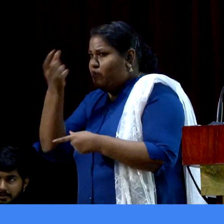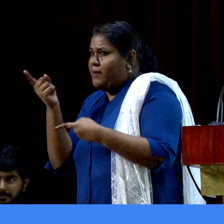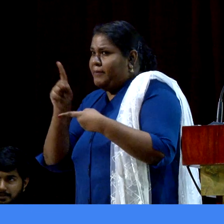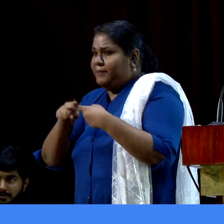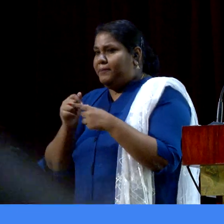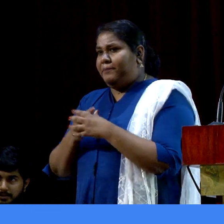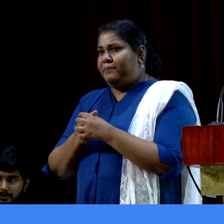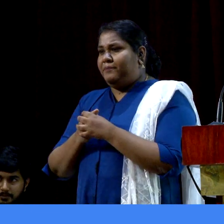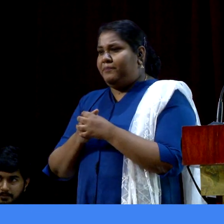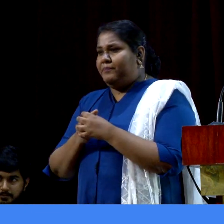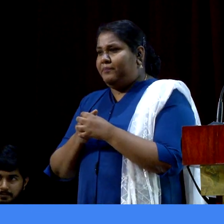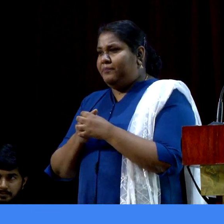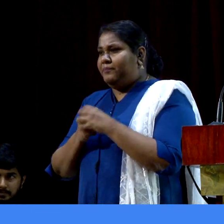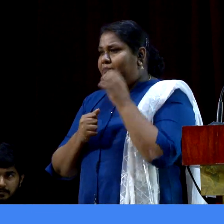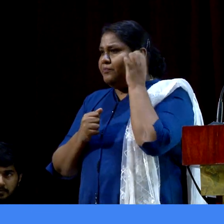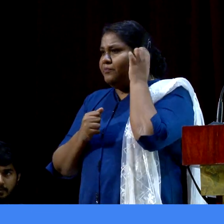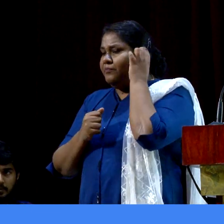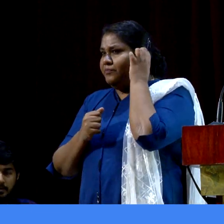குறிப்பாக